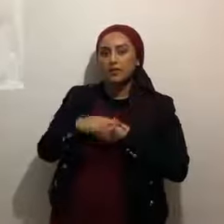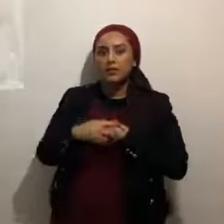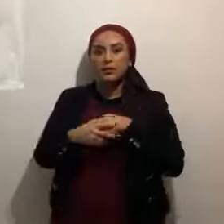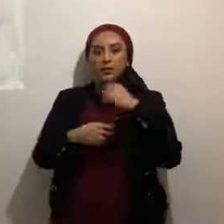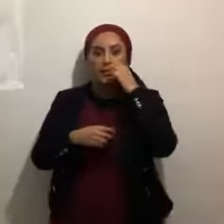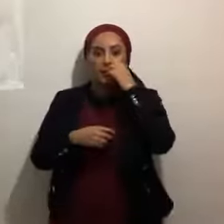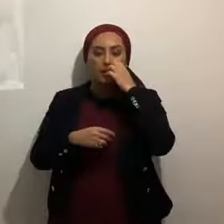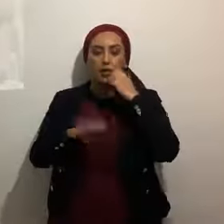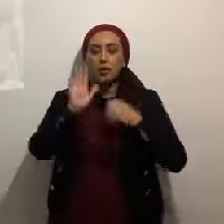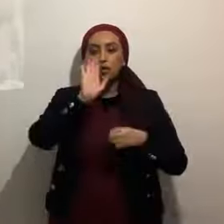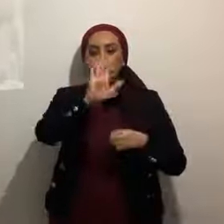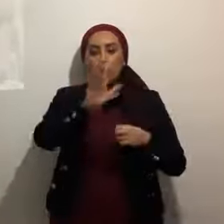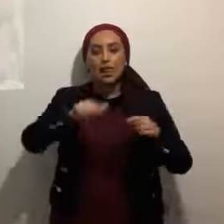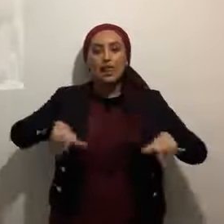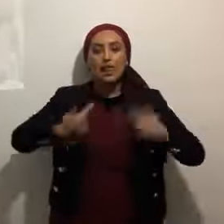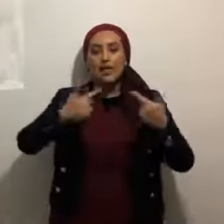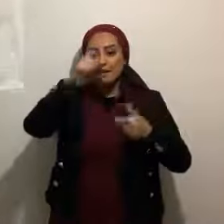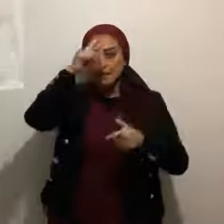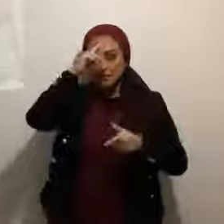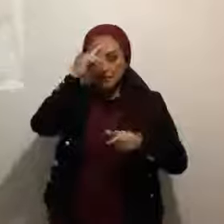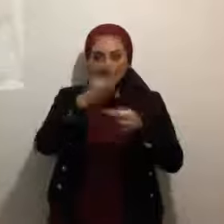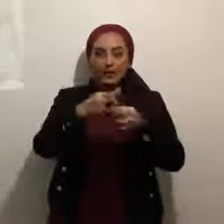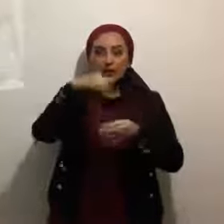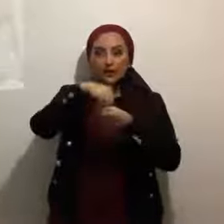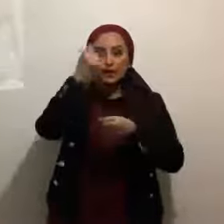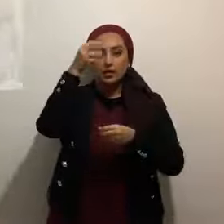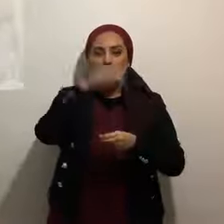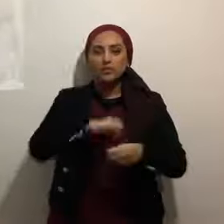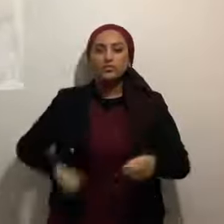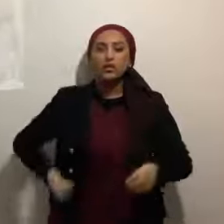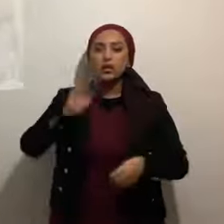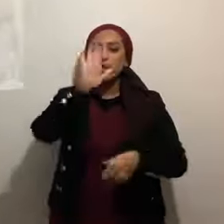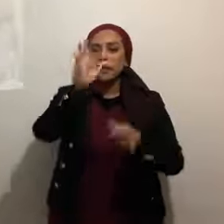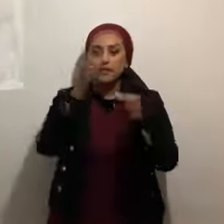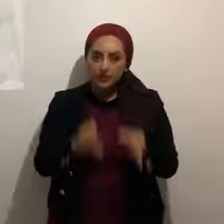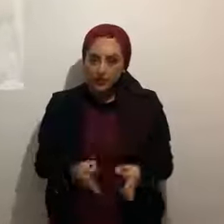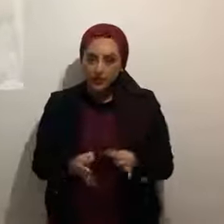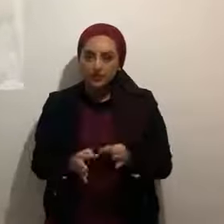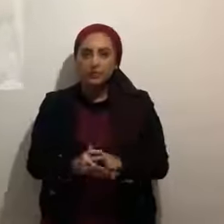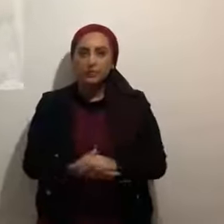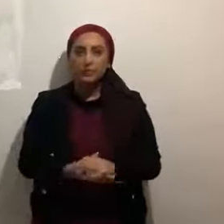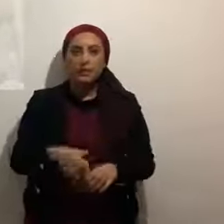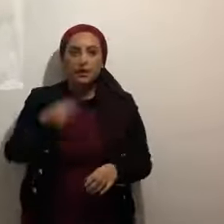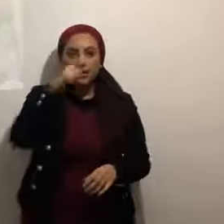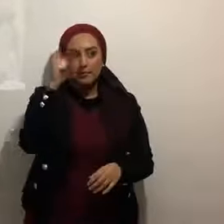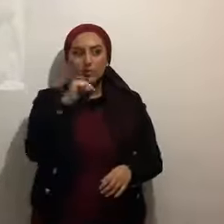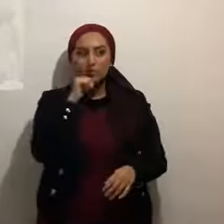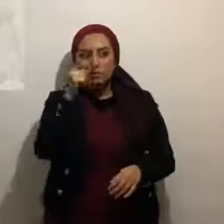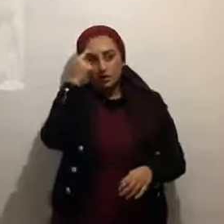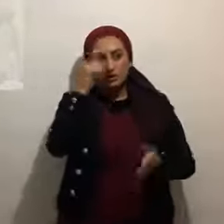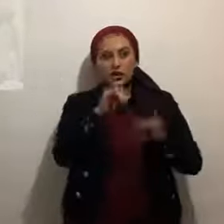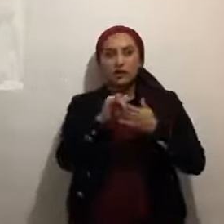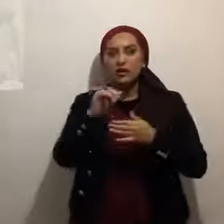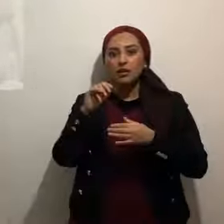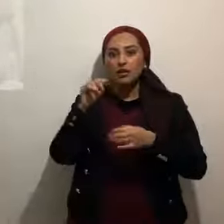Tu vida en fe en Yahshua HaMashiach, de ti depende. Porque no creo que un filisteo